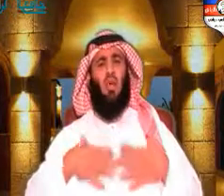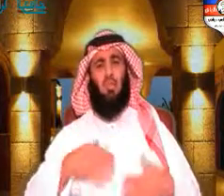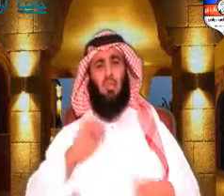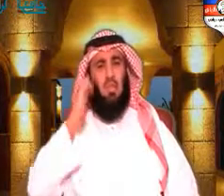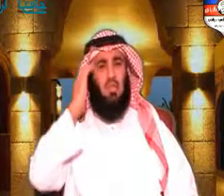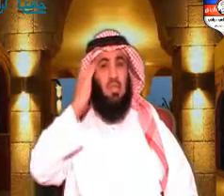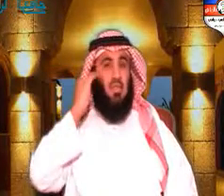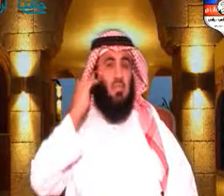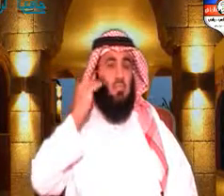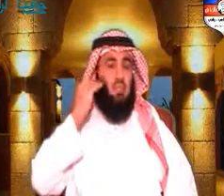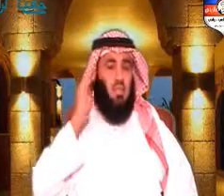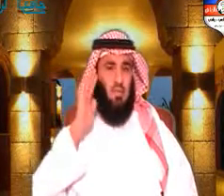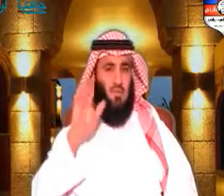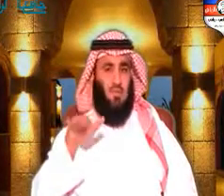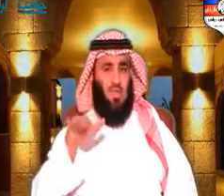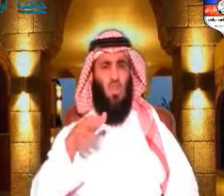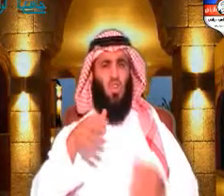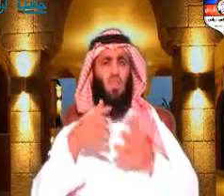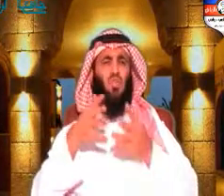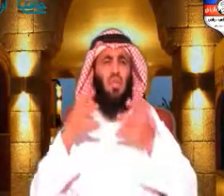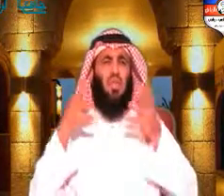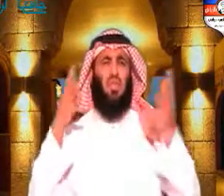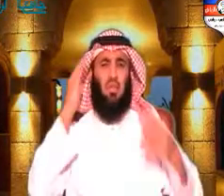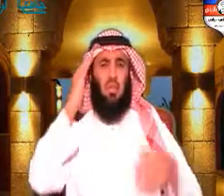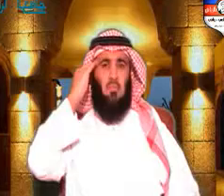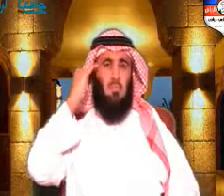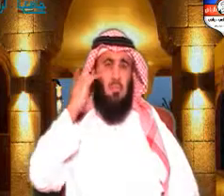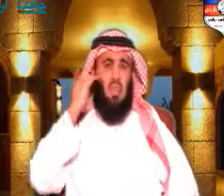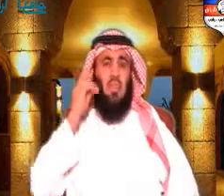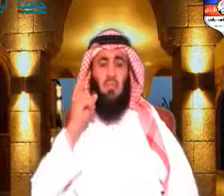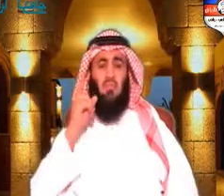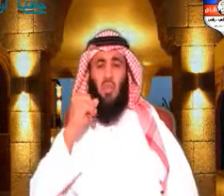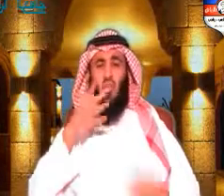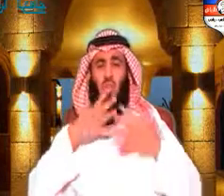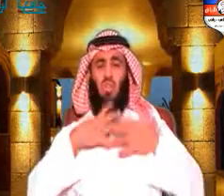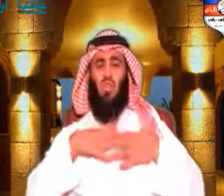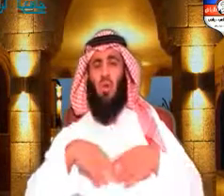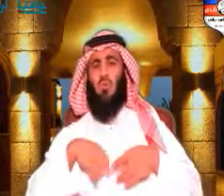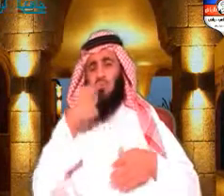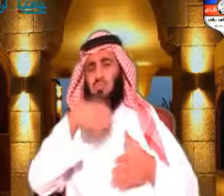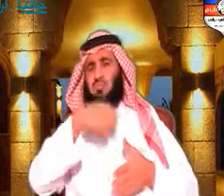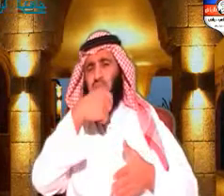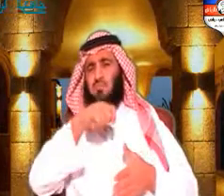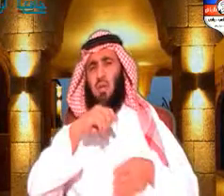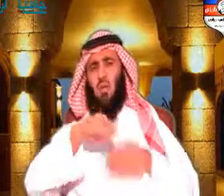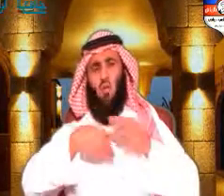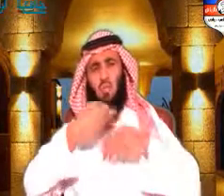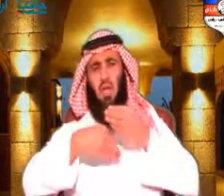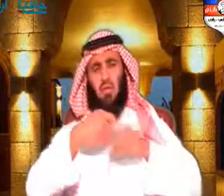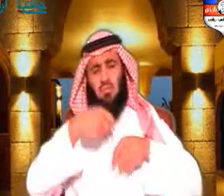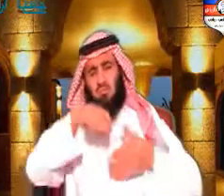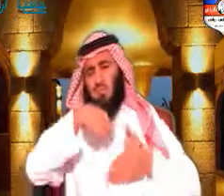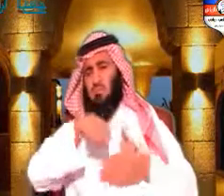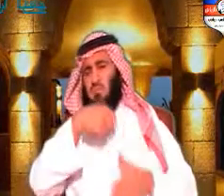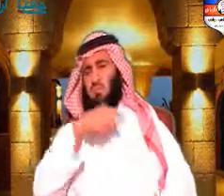النسائية، فإن كثيرا من النساء تقوم بشراء الأقمشة المتنوعة والتي